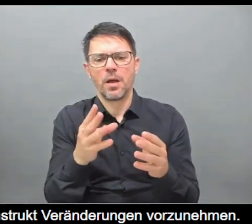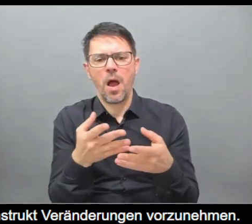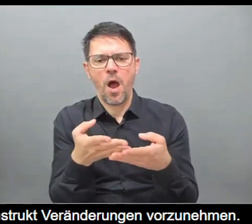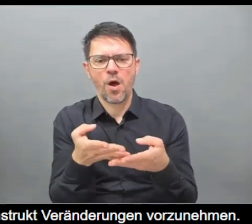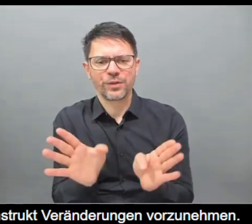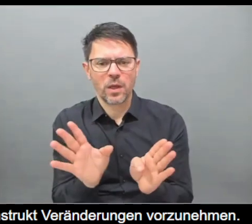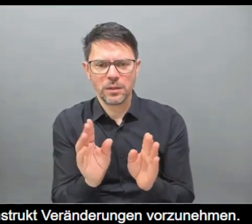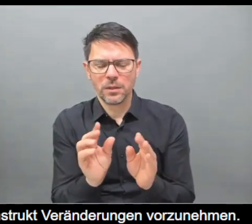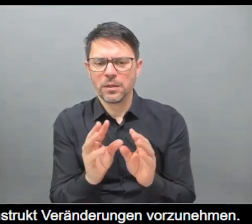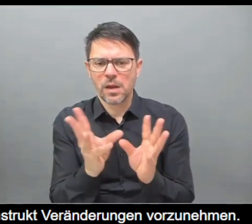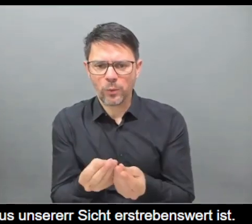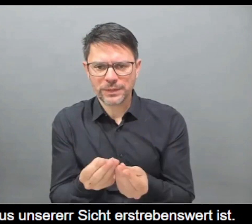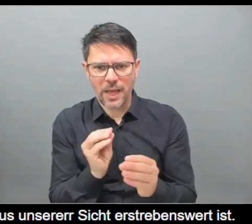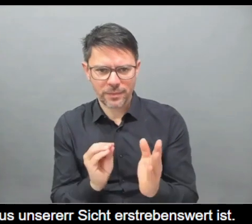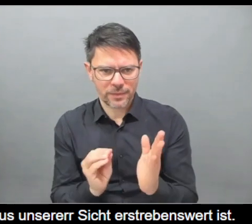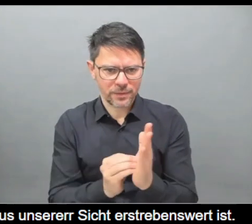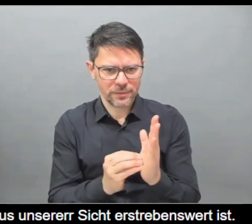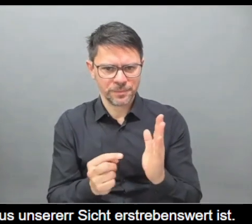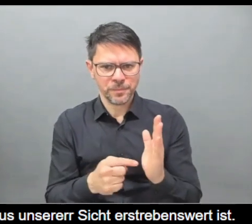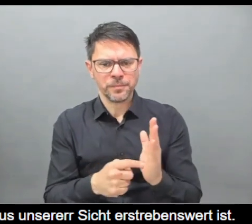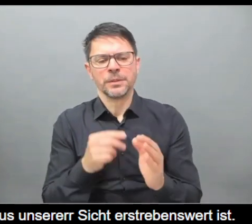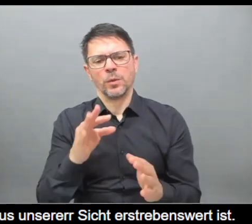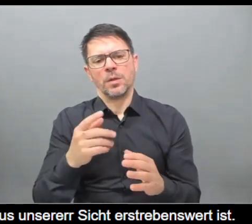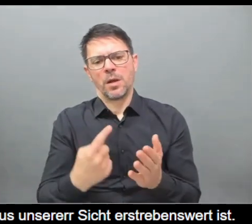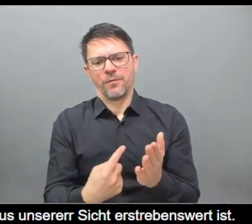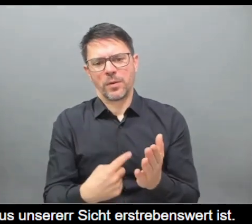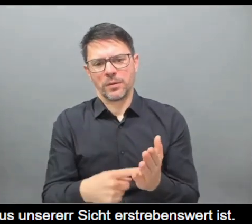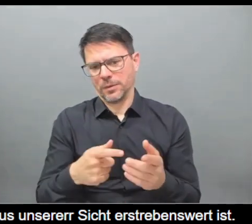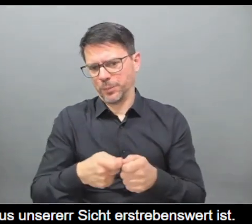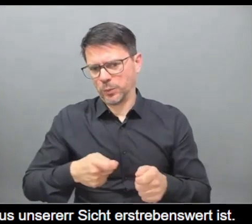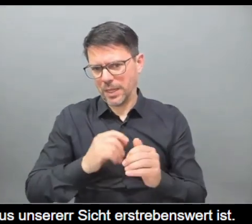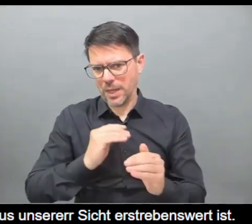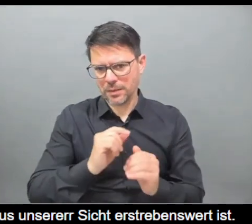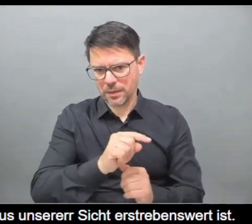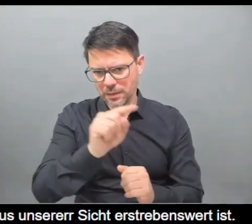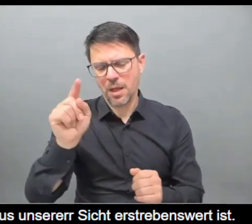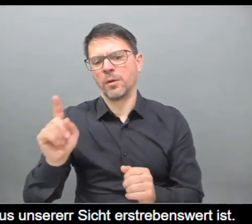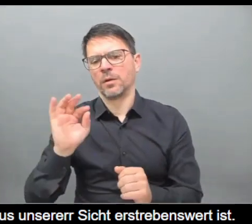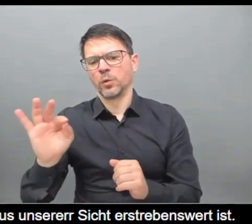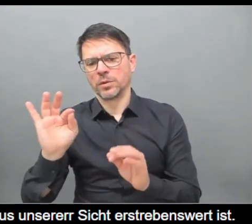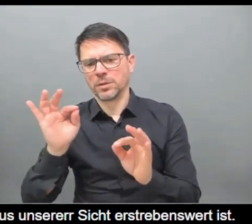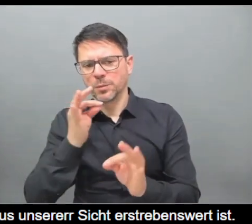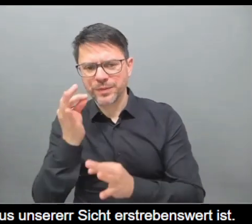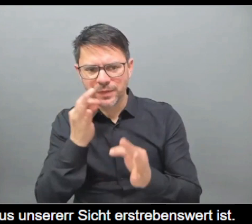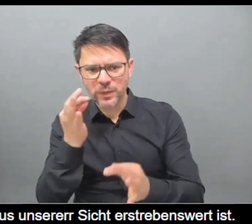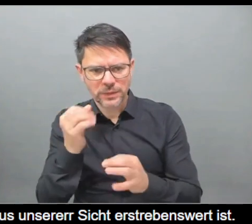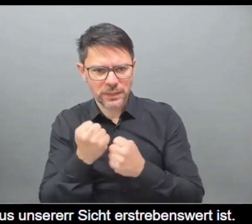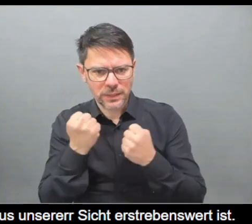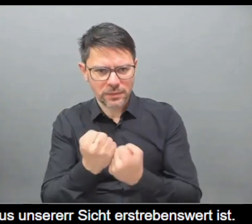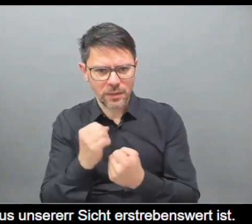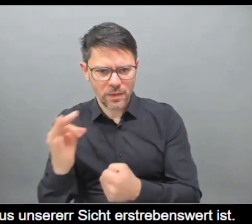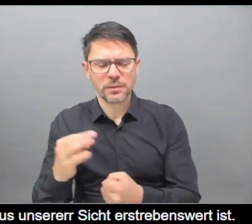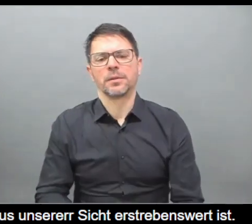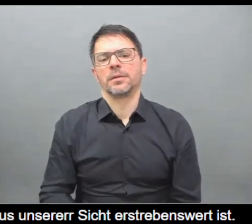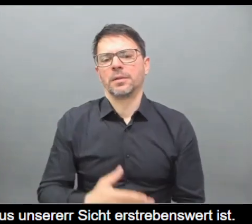nicht berücksichtigt wurde und beim Gutachten des Freistaats sehr intensiv aufgefallen ist, ist zum Beispiel die konkrete Situation der Fachkliniken, die bei uns in Bayern